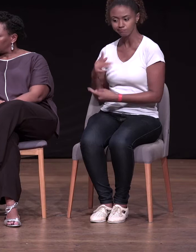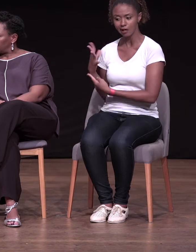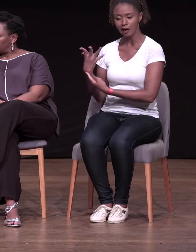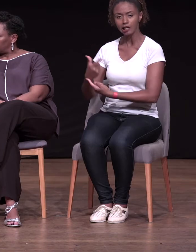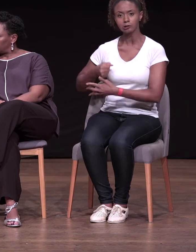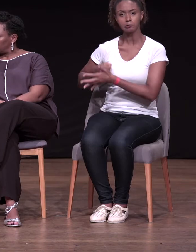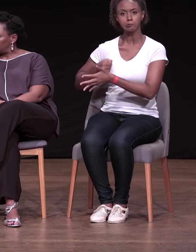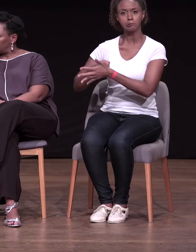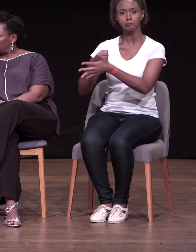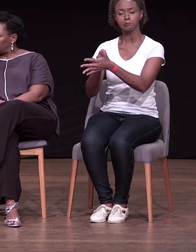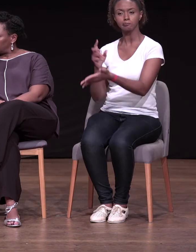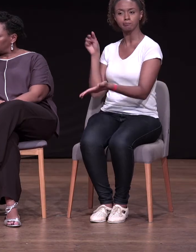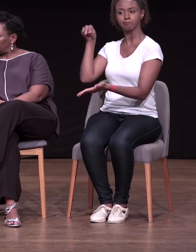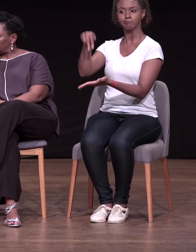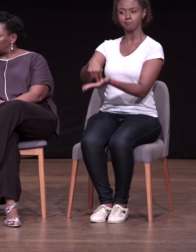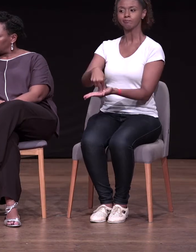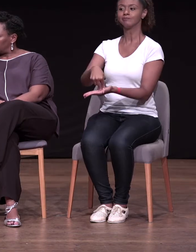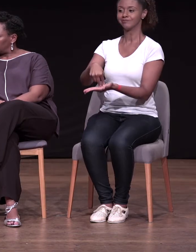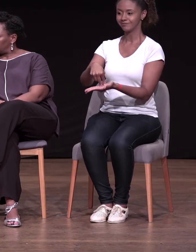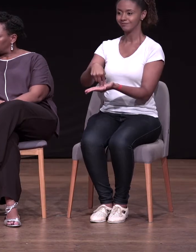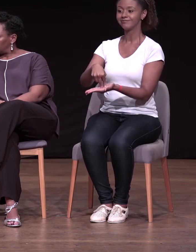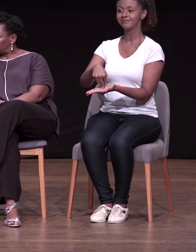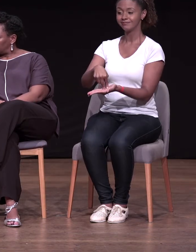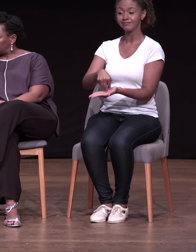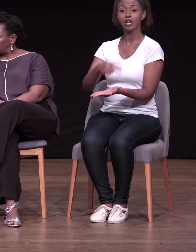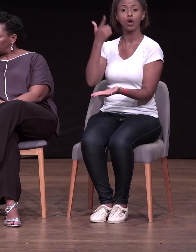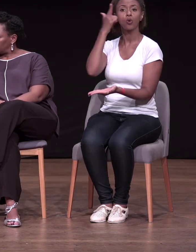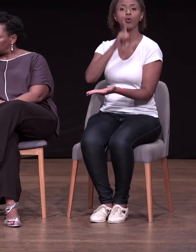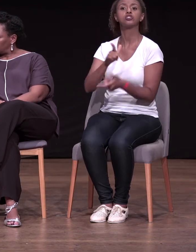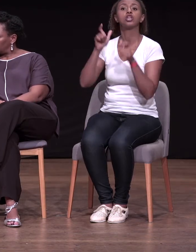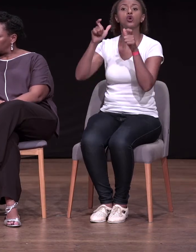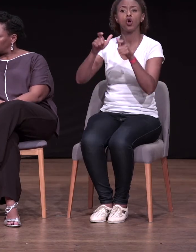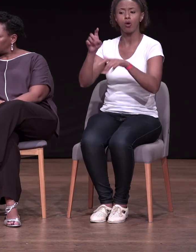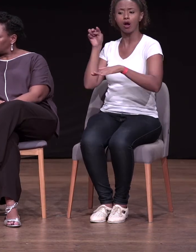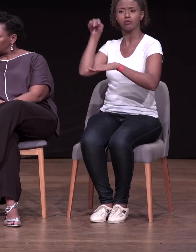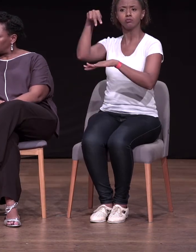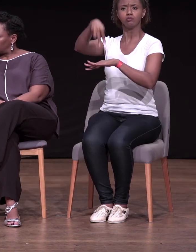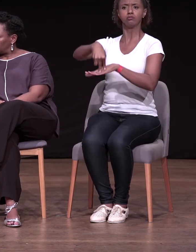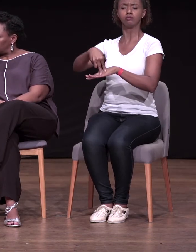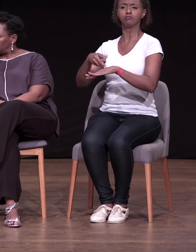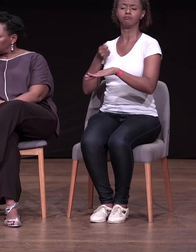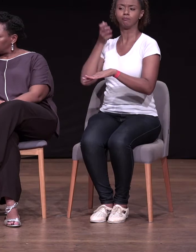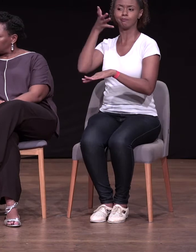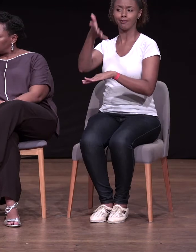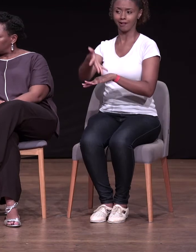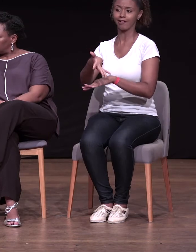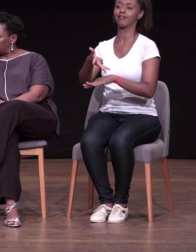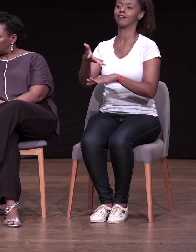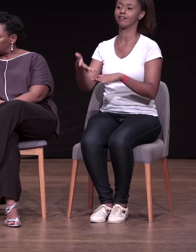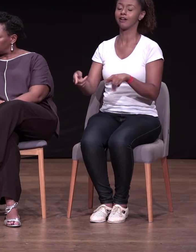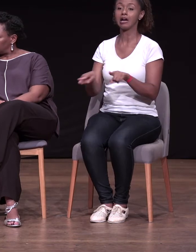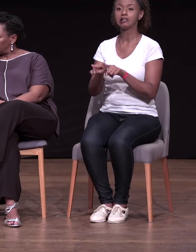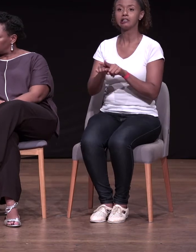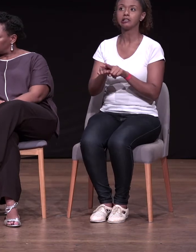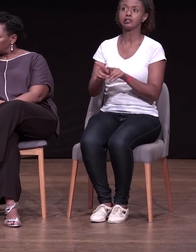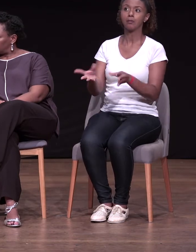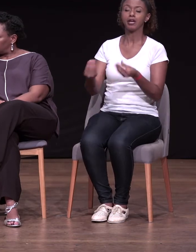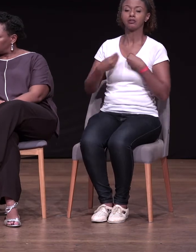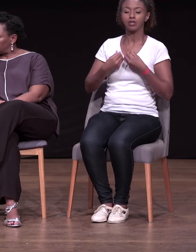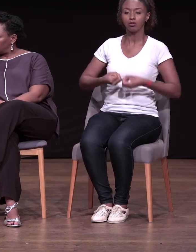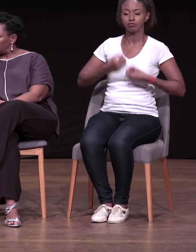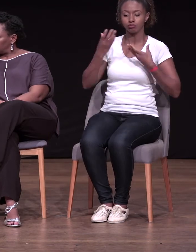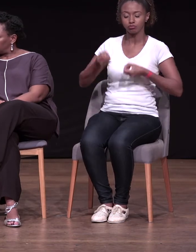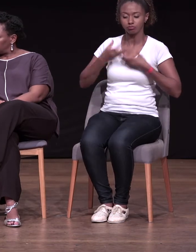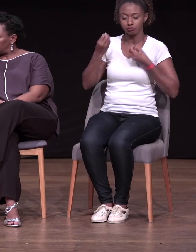civil negra também, questionando lugares de fala e trazendo em sua poética dimensões reflexivas, críticas acerca